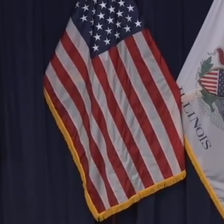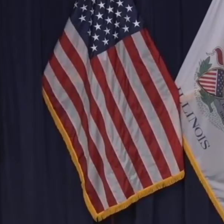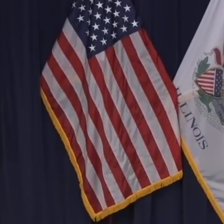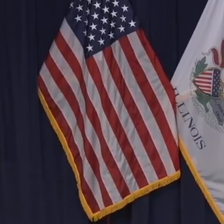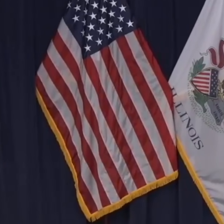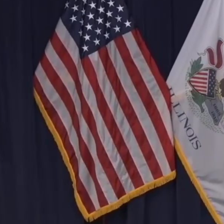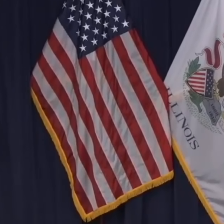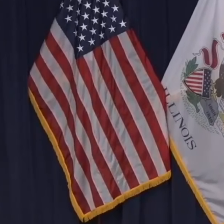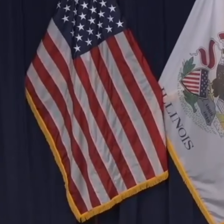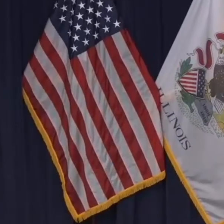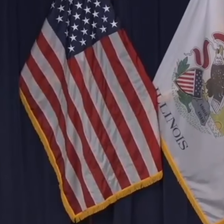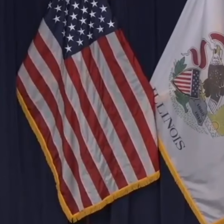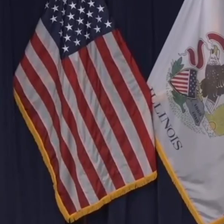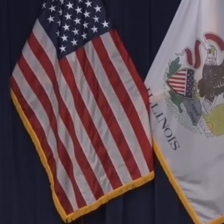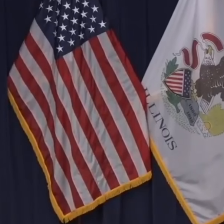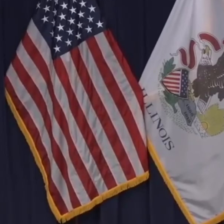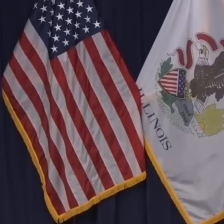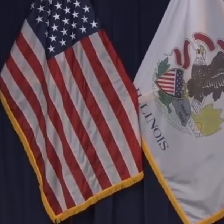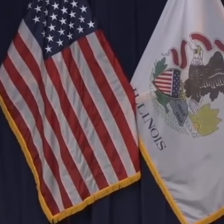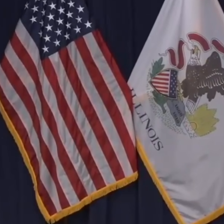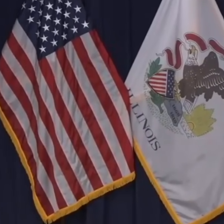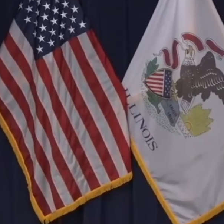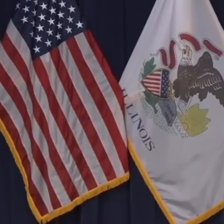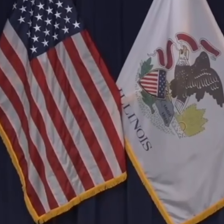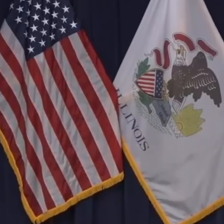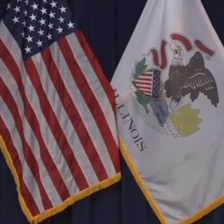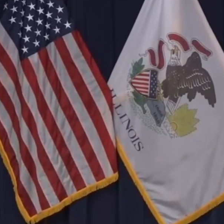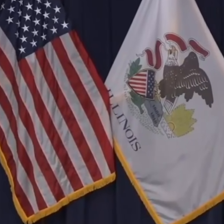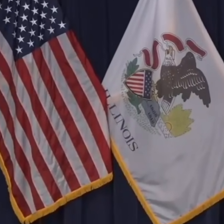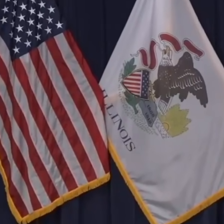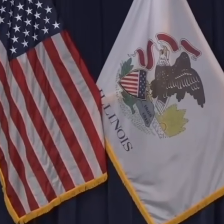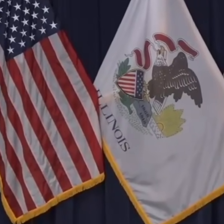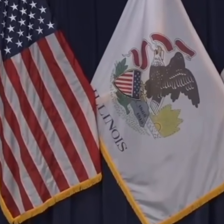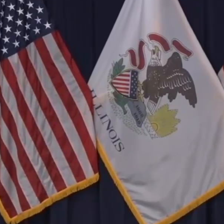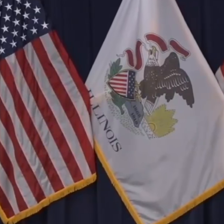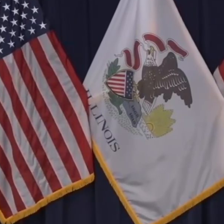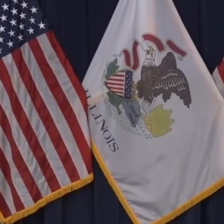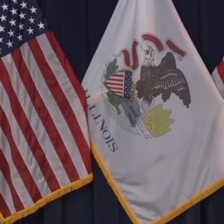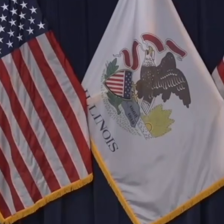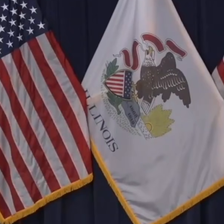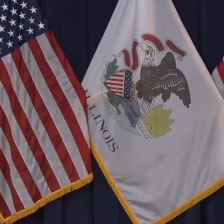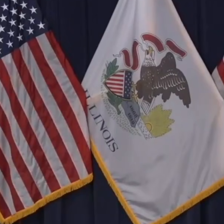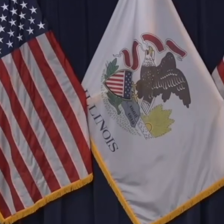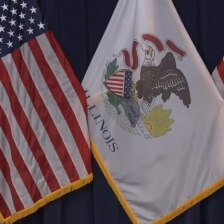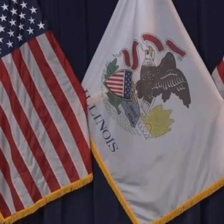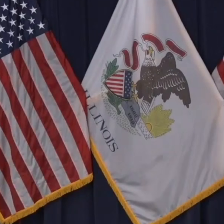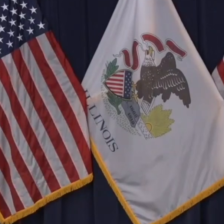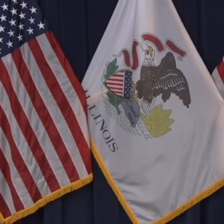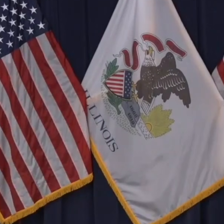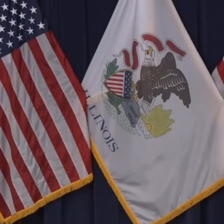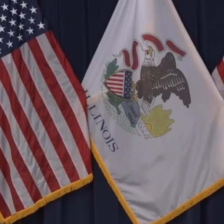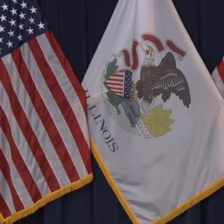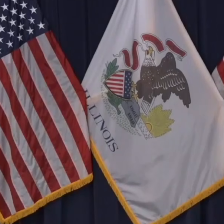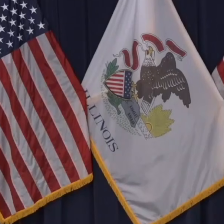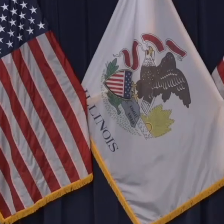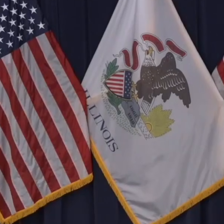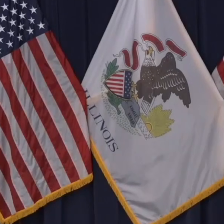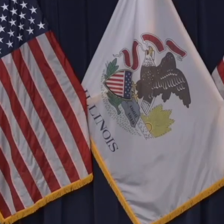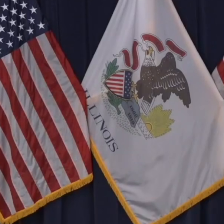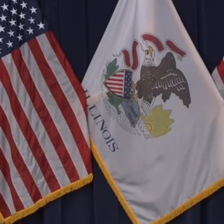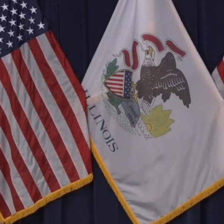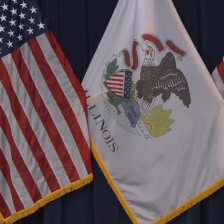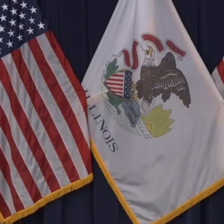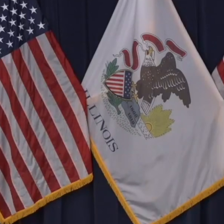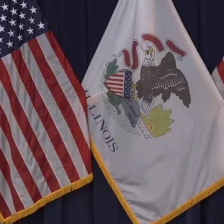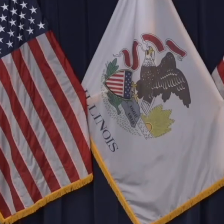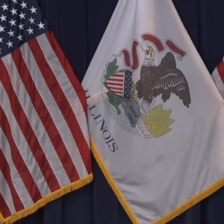respuesta de COVID-19. Trabaja duro todos los días para asegurar que cada condado de Illinois